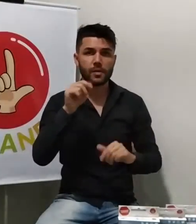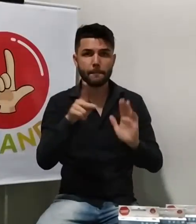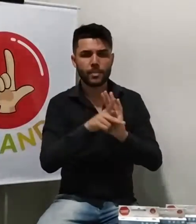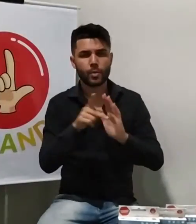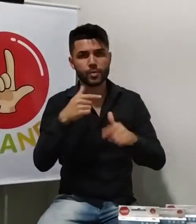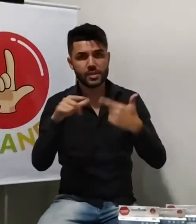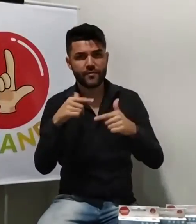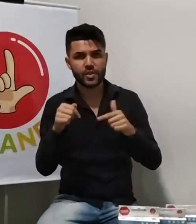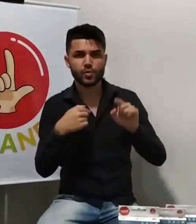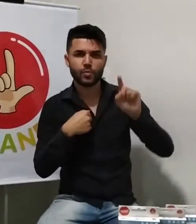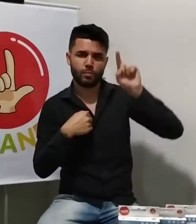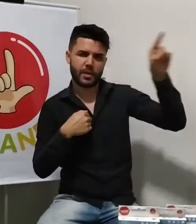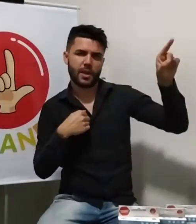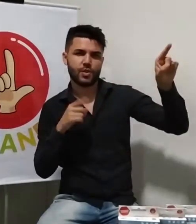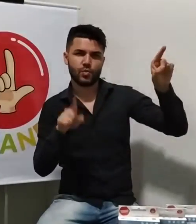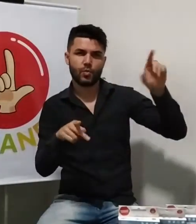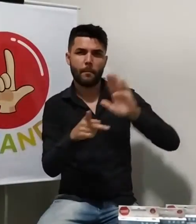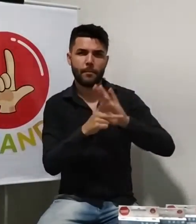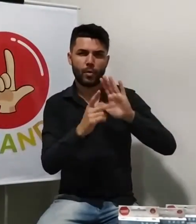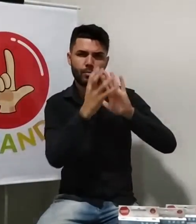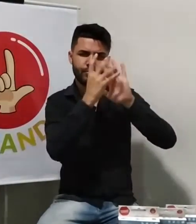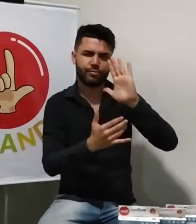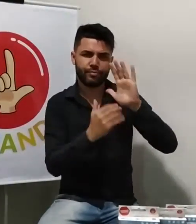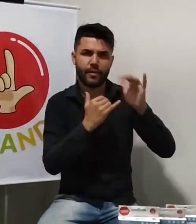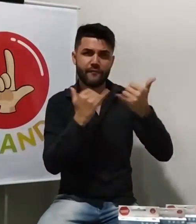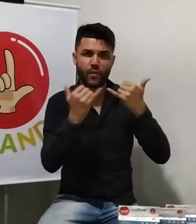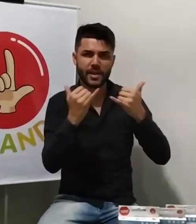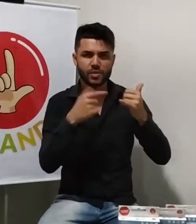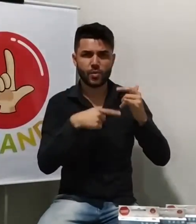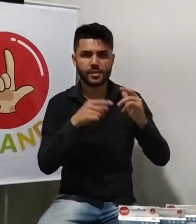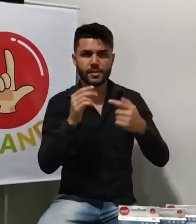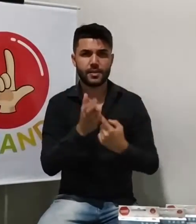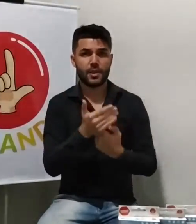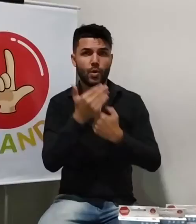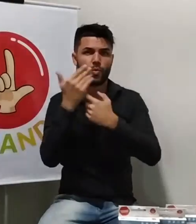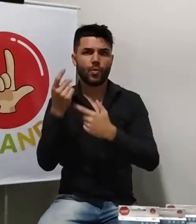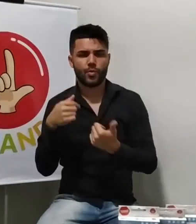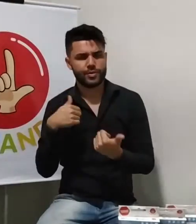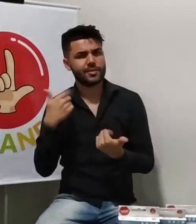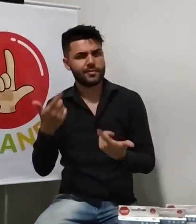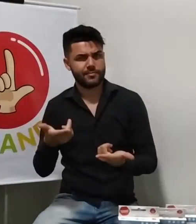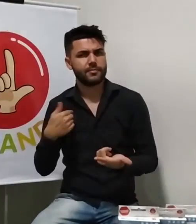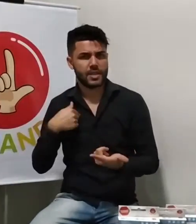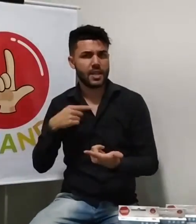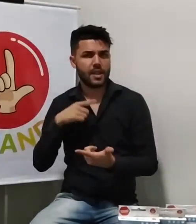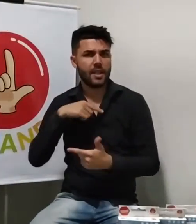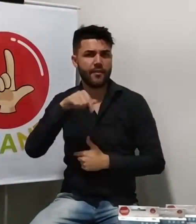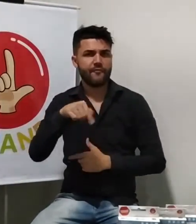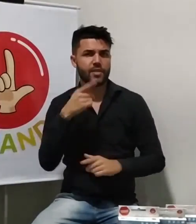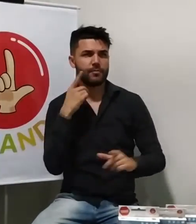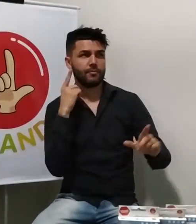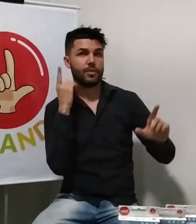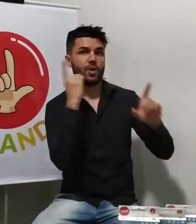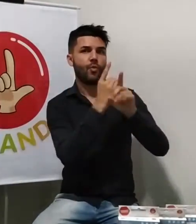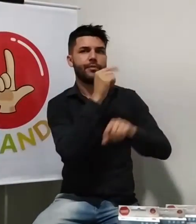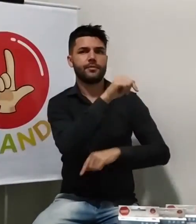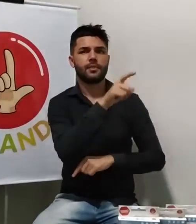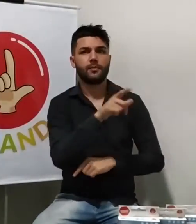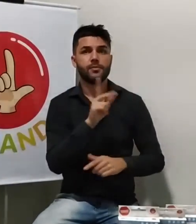lado de um indiano e comecei a mostrar essa plataforma, o que a gente tava fazendo e tal. E o indiano falou, cara, eu sou diretor do MIT, e eu vou colocar vocês nesse programa. Mais uma